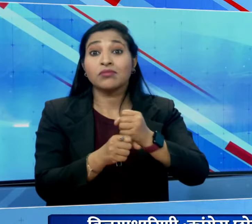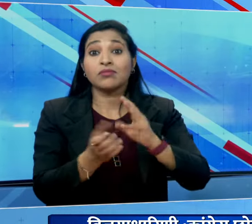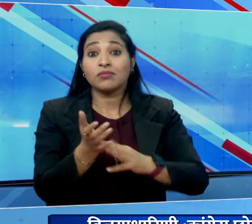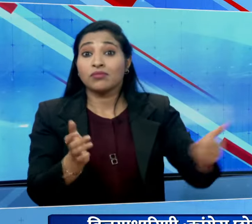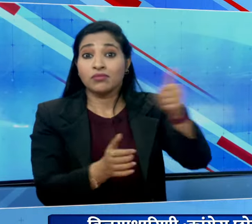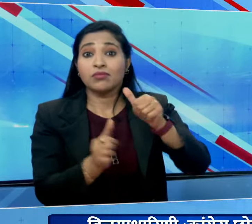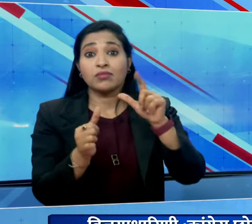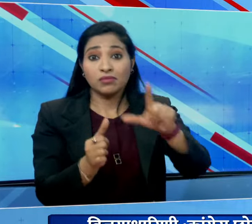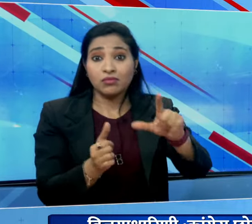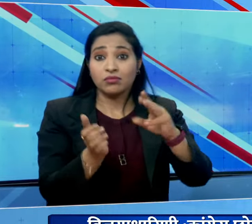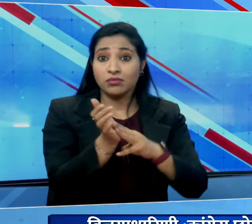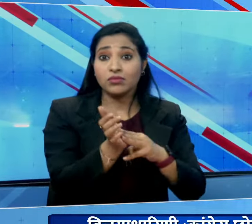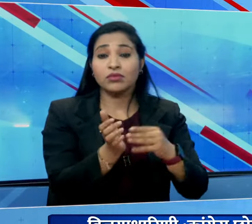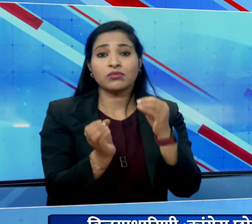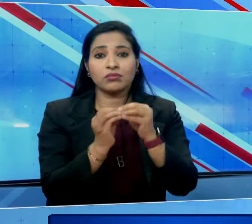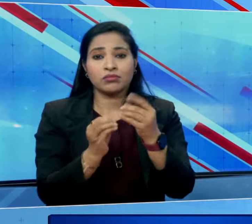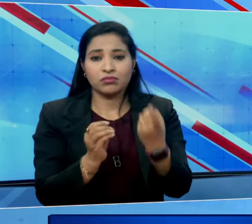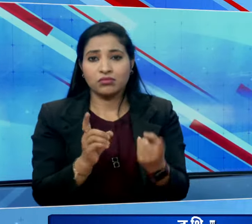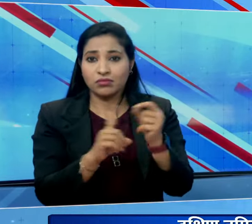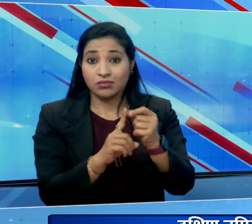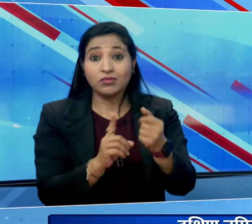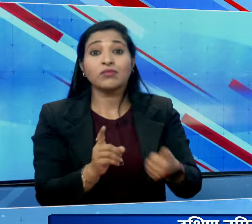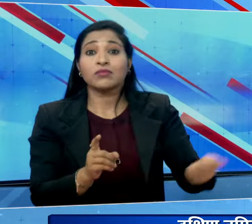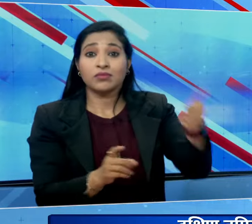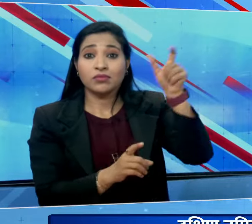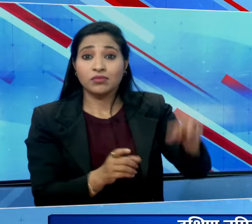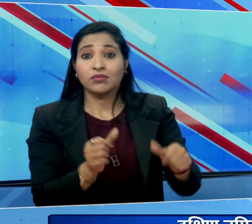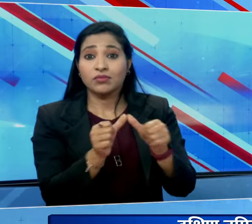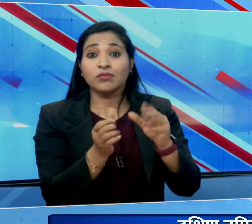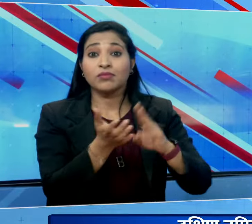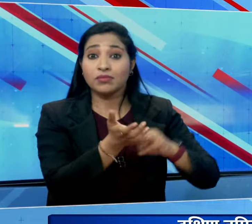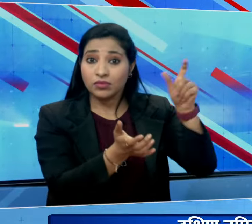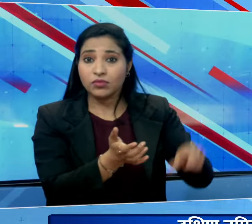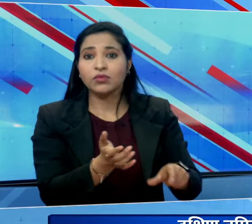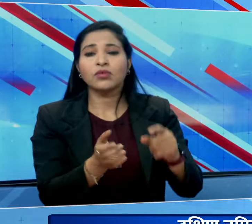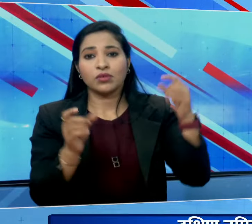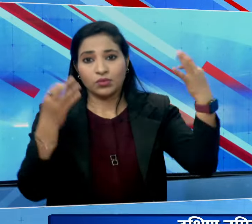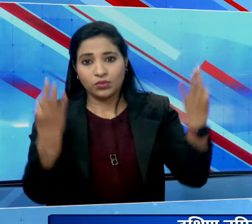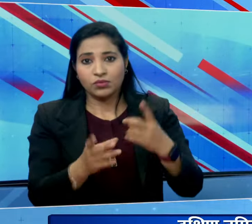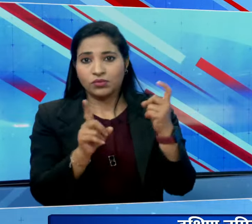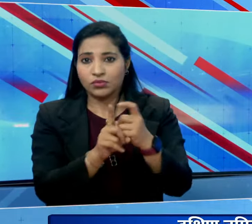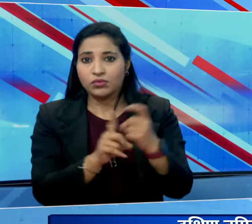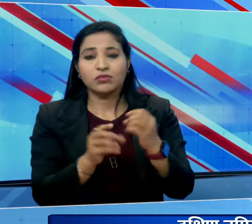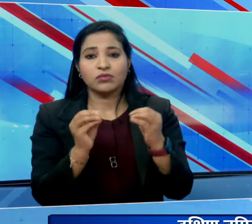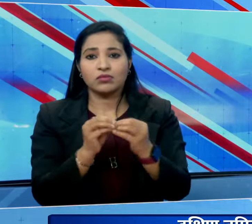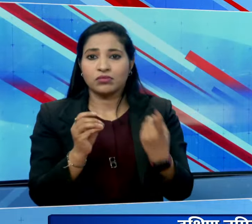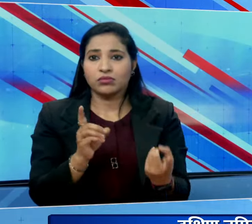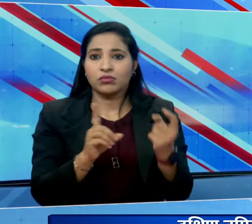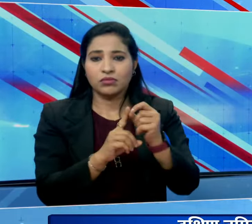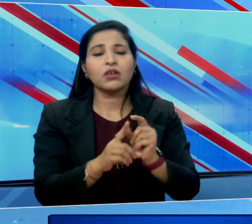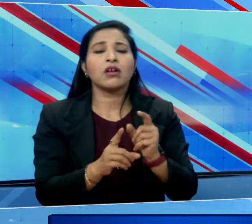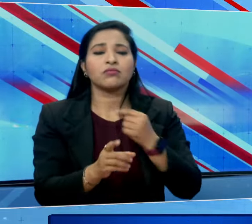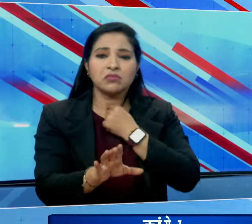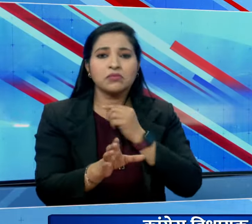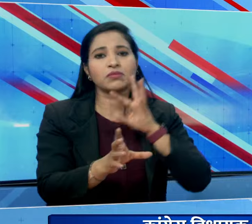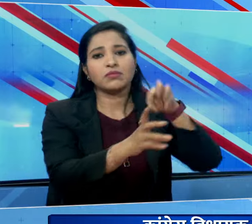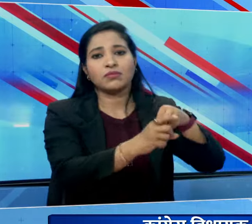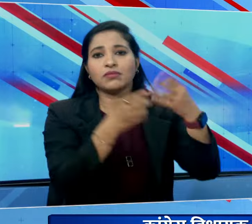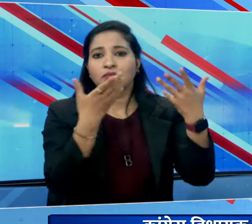एल मुर्गन और भाजपा तमिलनाडु प्रभारी अरविंद मेनन की उपस्थिति में नई दिल्ली में वे भाजपा में शामिल